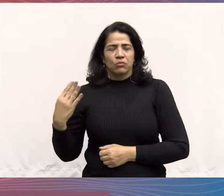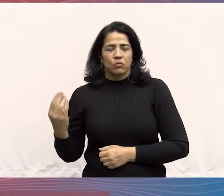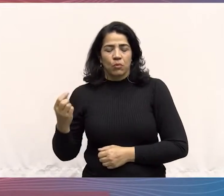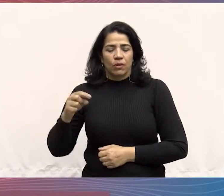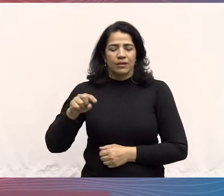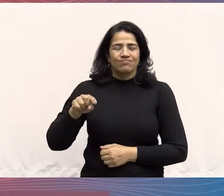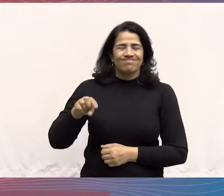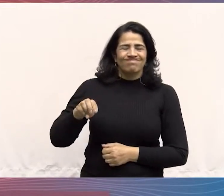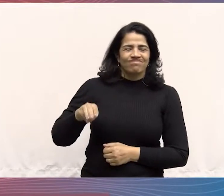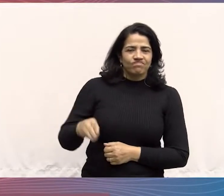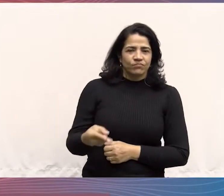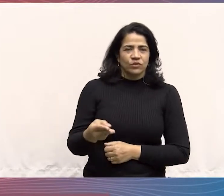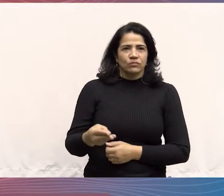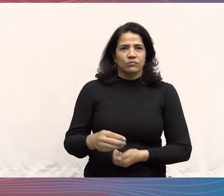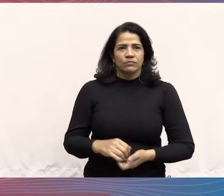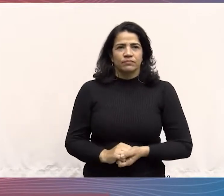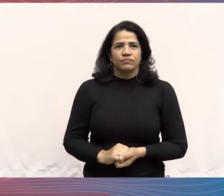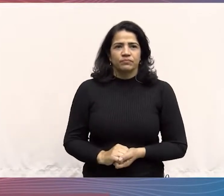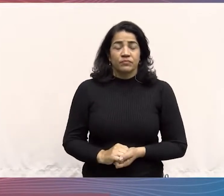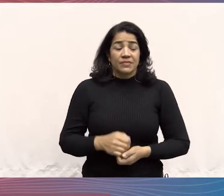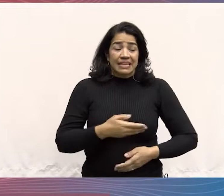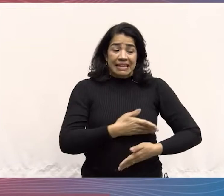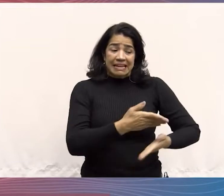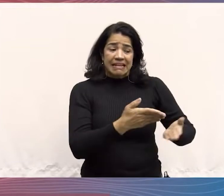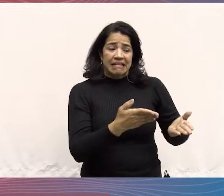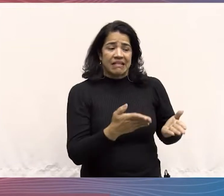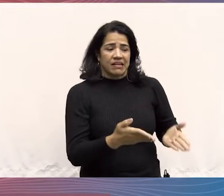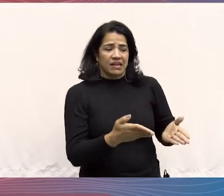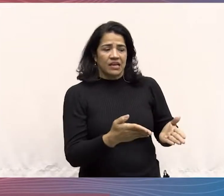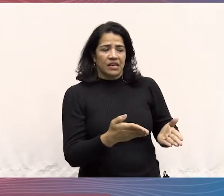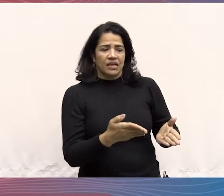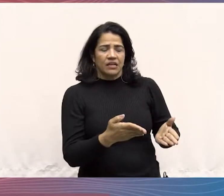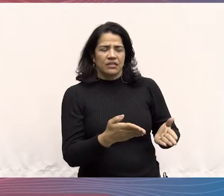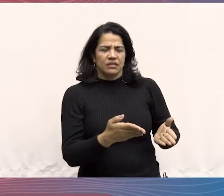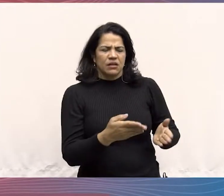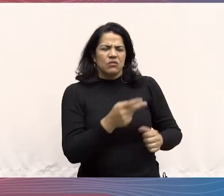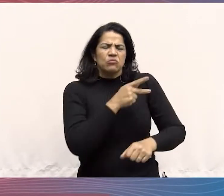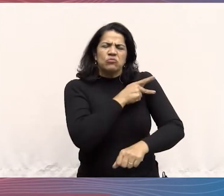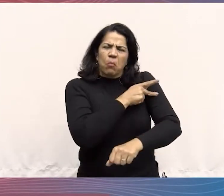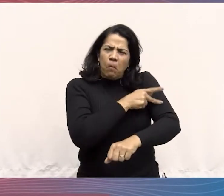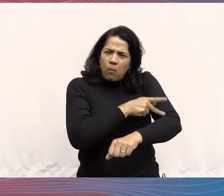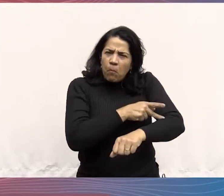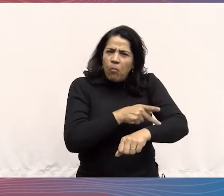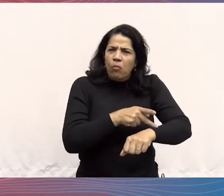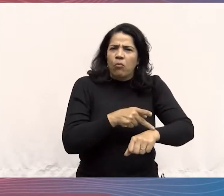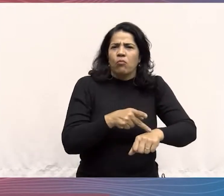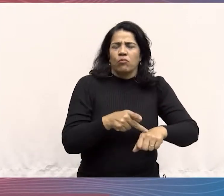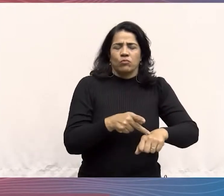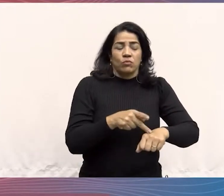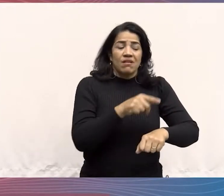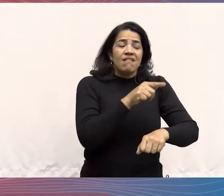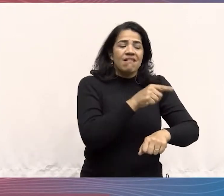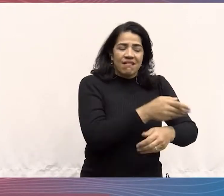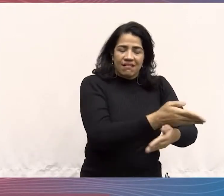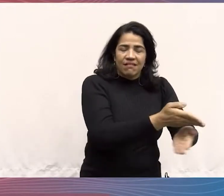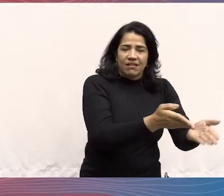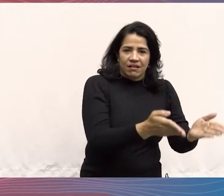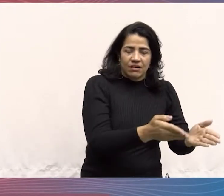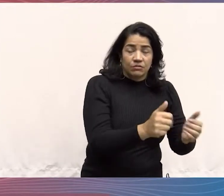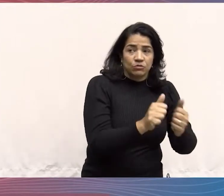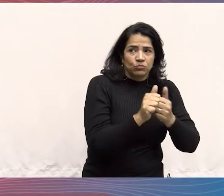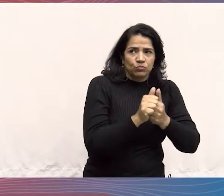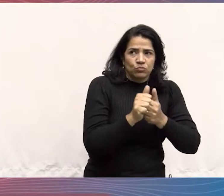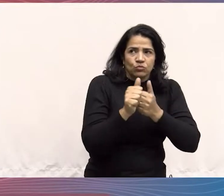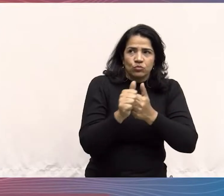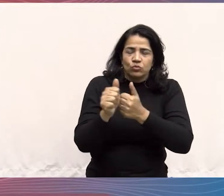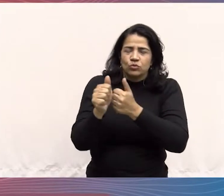eles os que não se macularam com mulheres, porque são castos, são eles os seguidores do Cordeiro, por onde